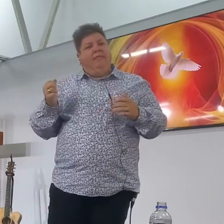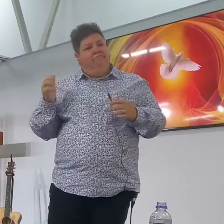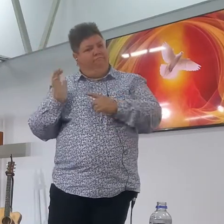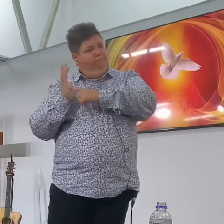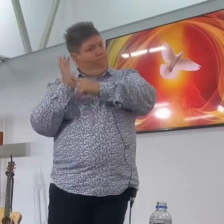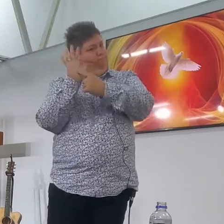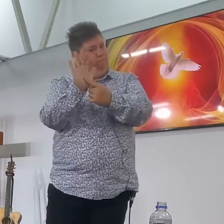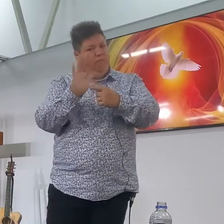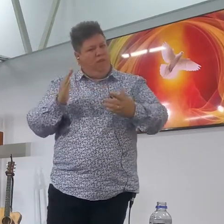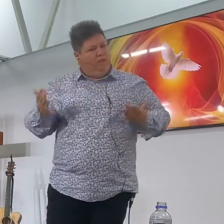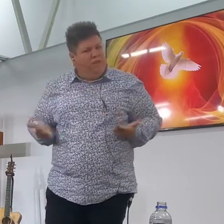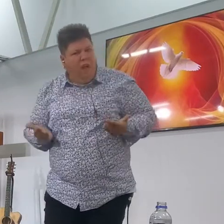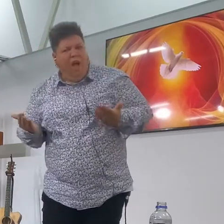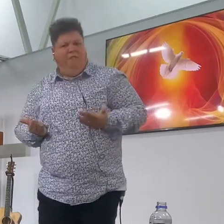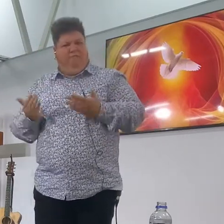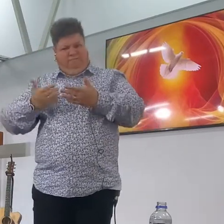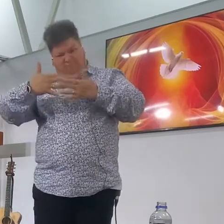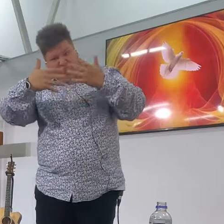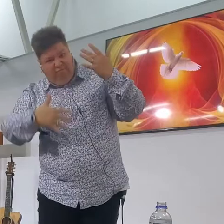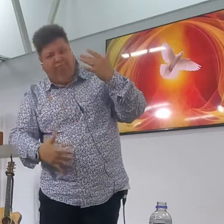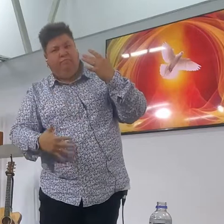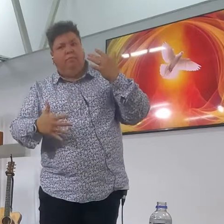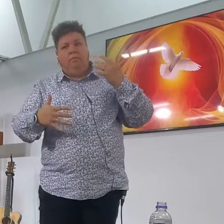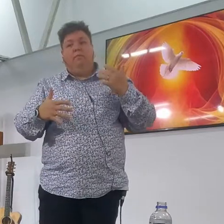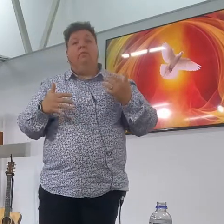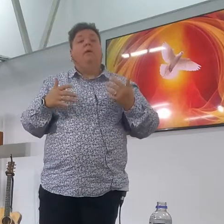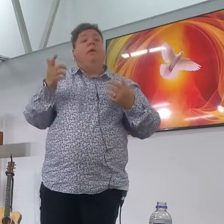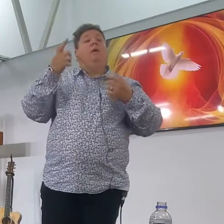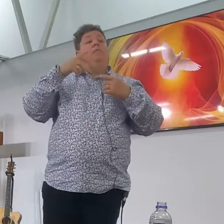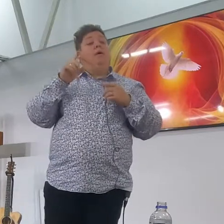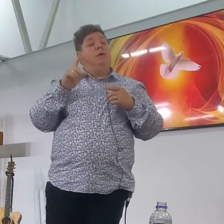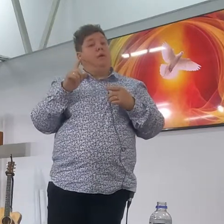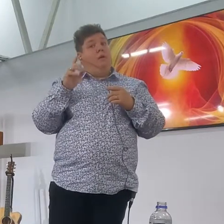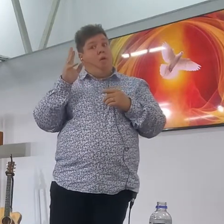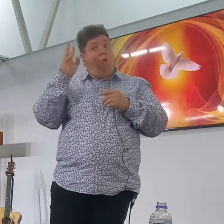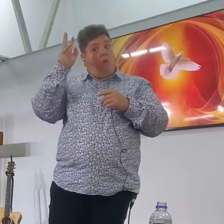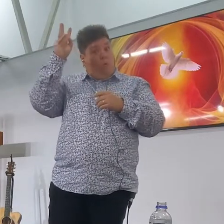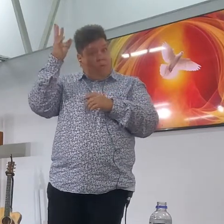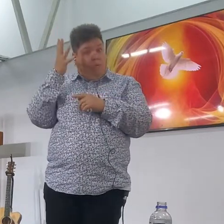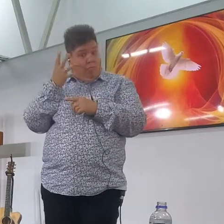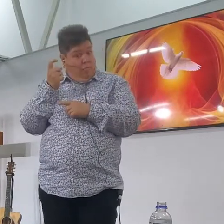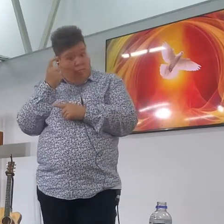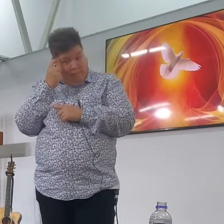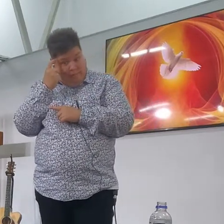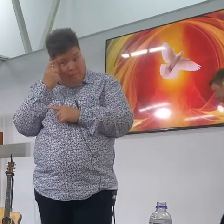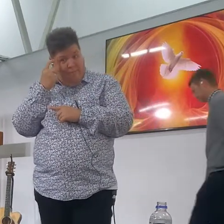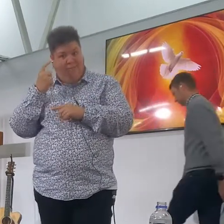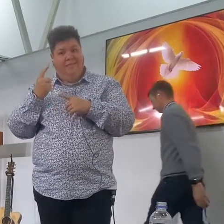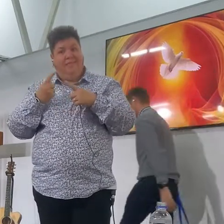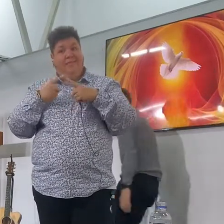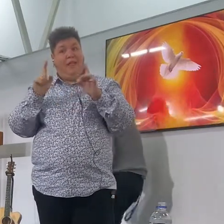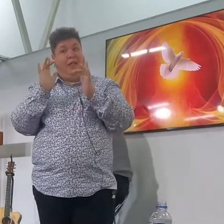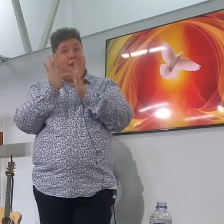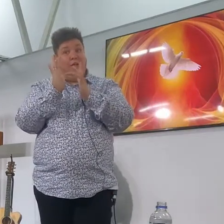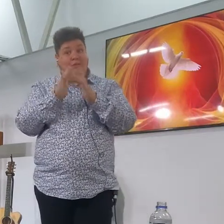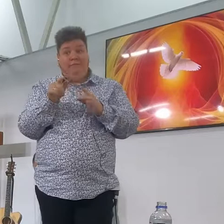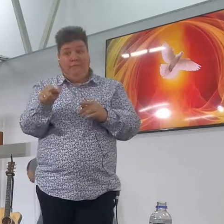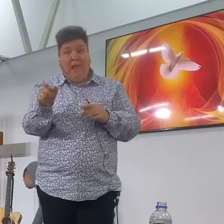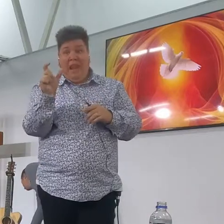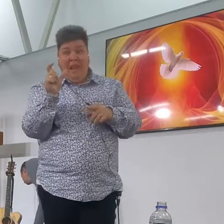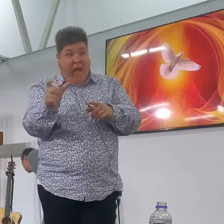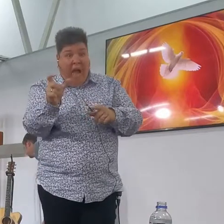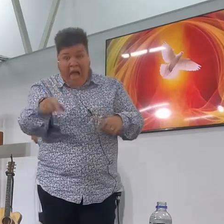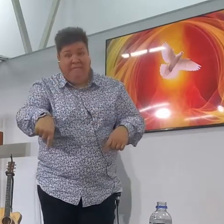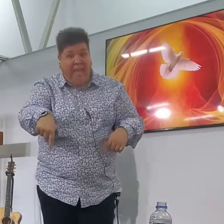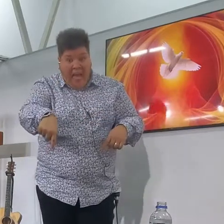voorgestel, en God die Vader in sy soevereiniteit en in sy alwetendheid, laat Jesus op daai naweek gekruisig